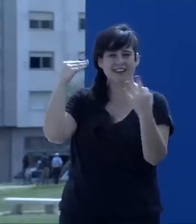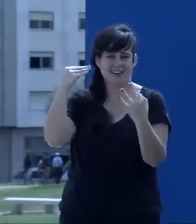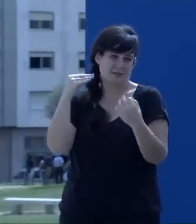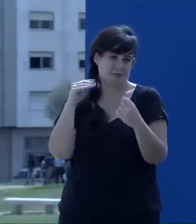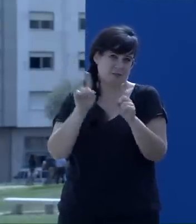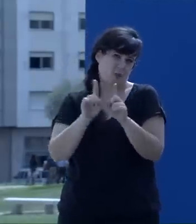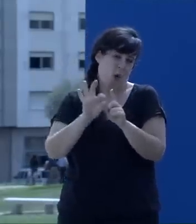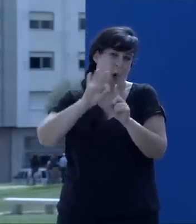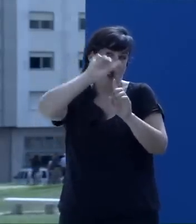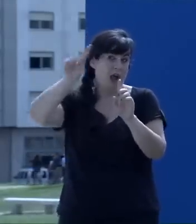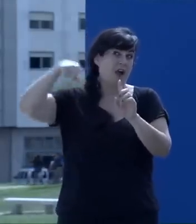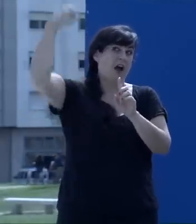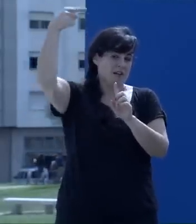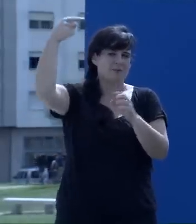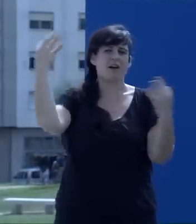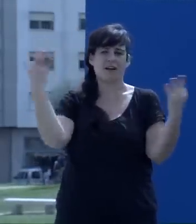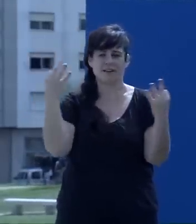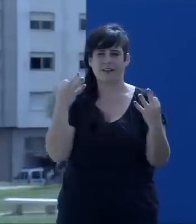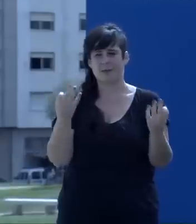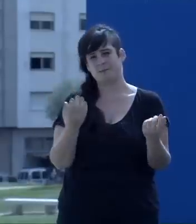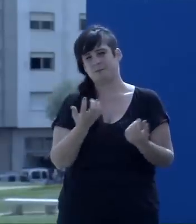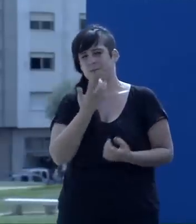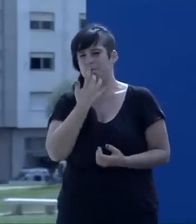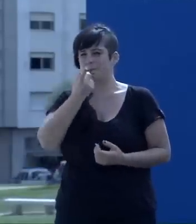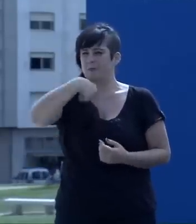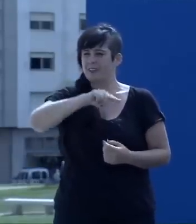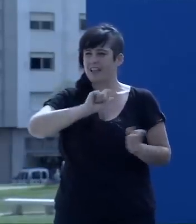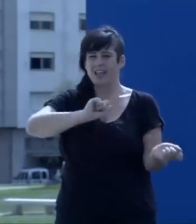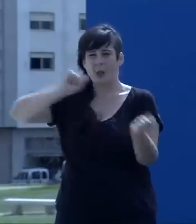de migración, de abandono.